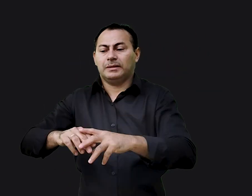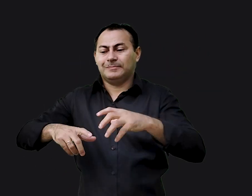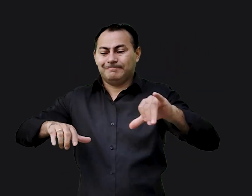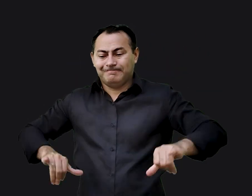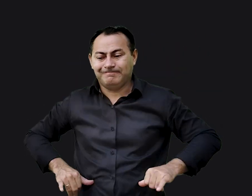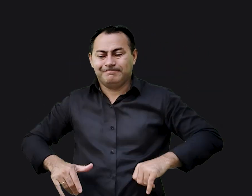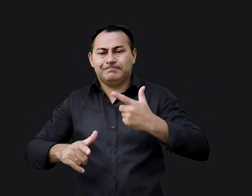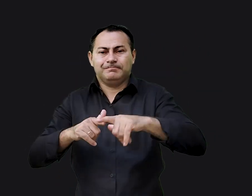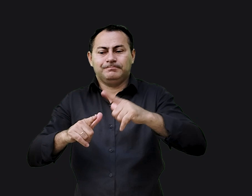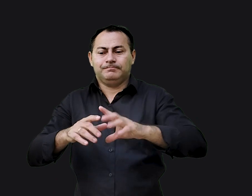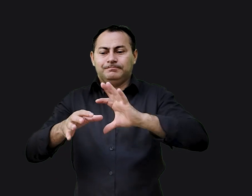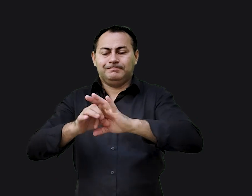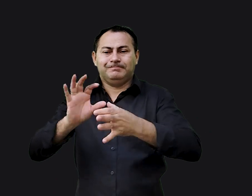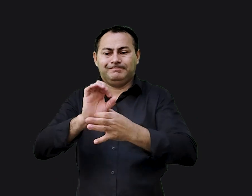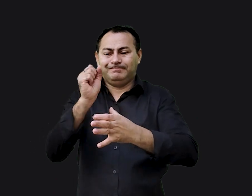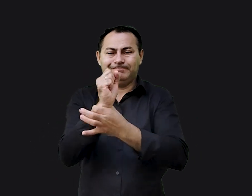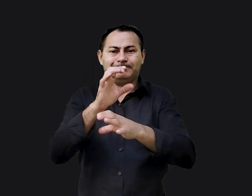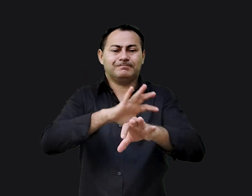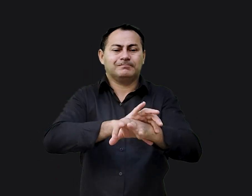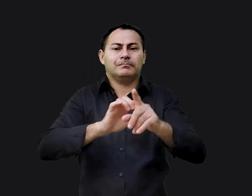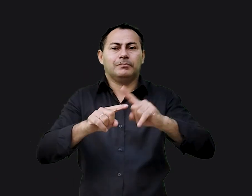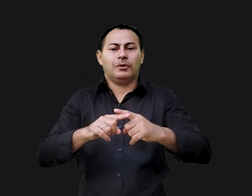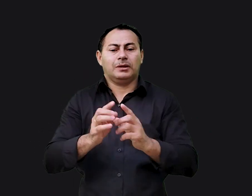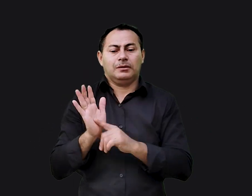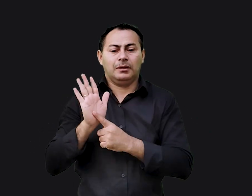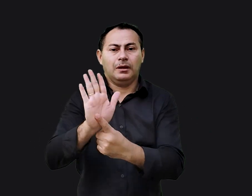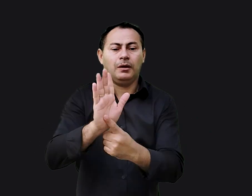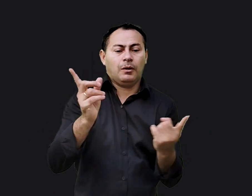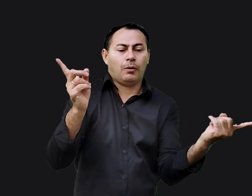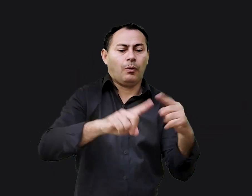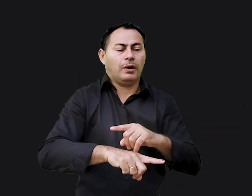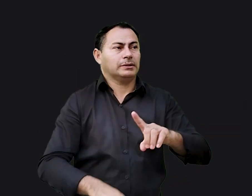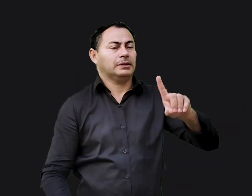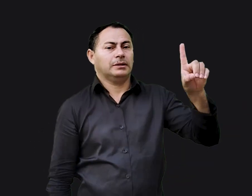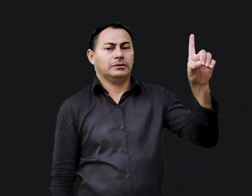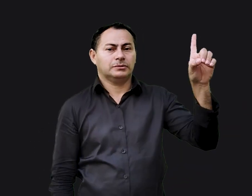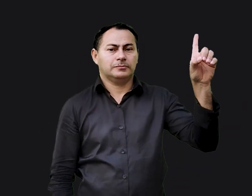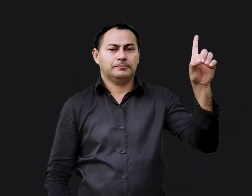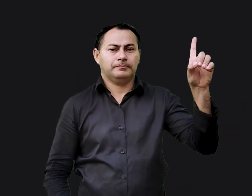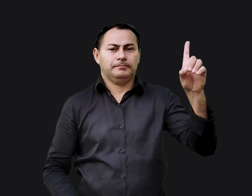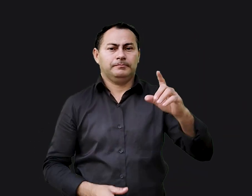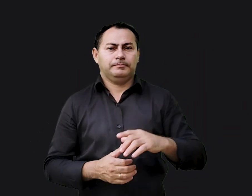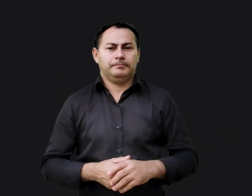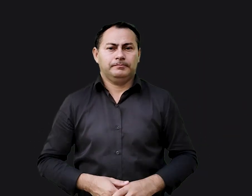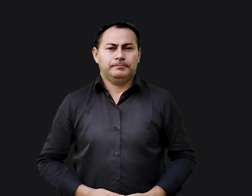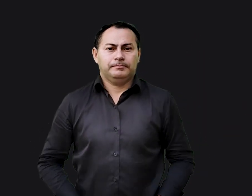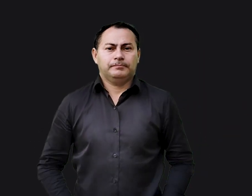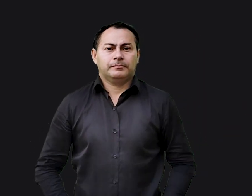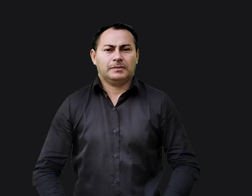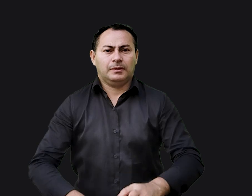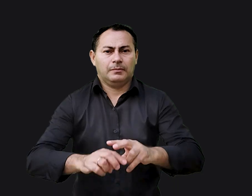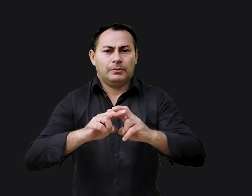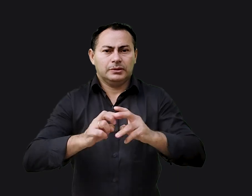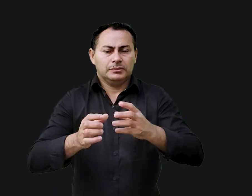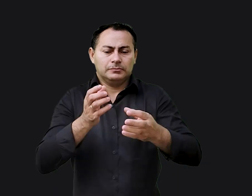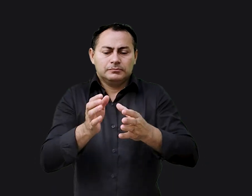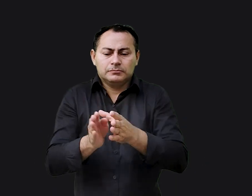presas a aflição e em Correntes porque se rebelaram contra as palavras de Deus por isso